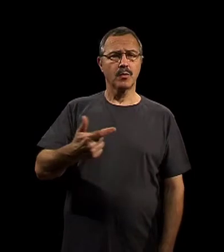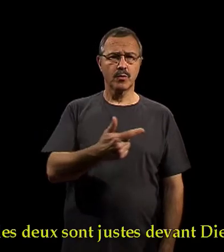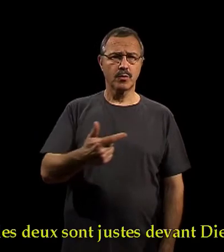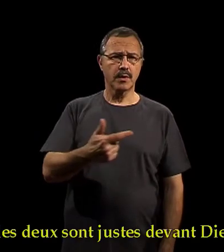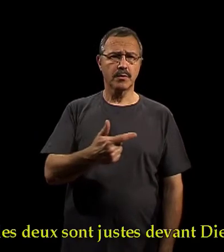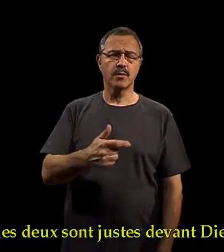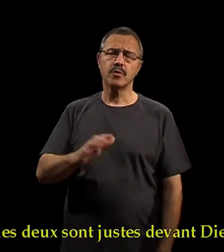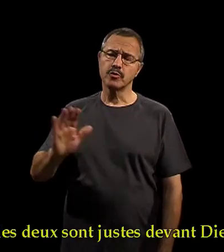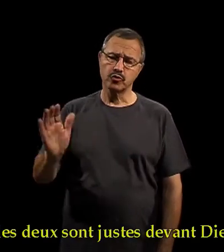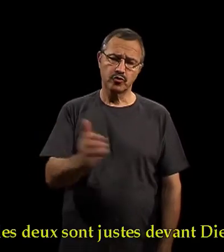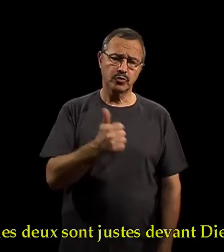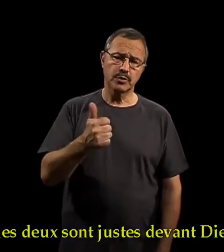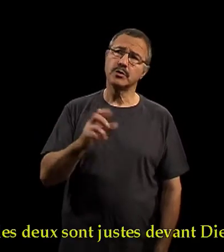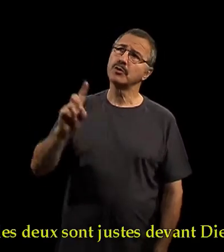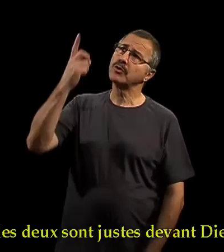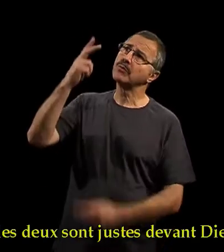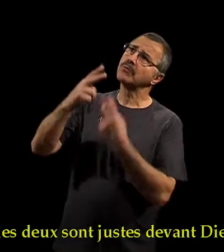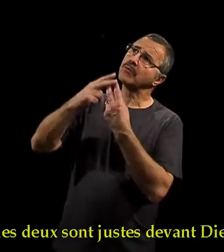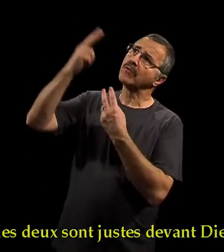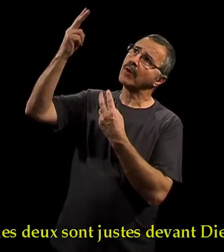Tous les deux sont justes devant Dieu.